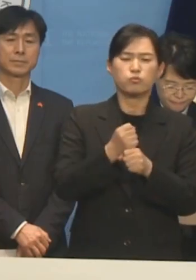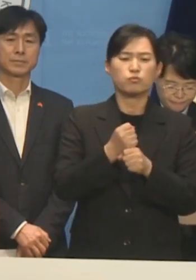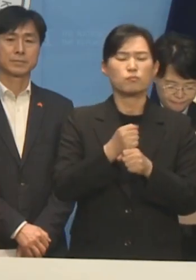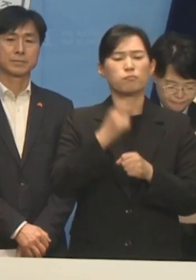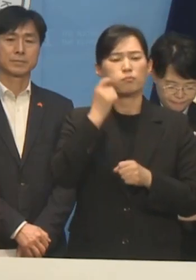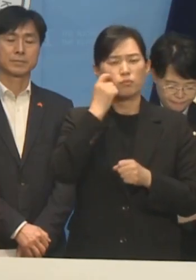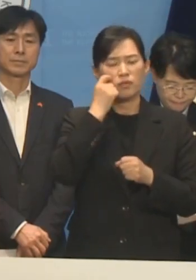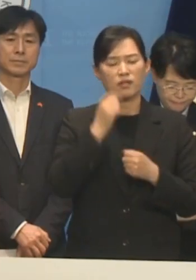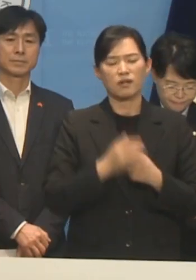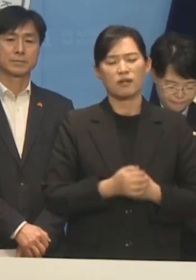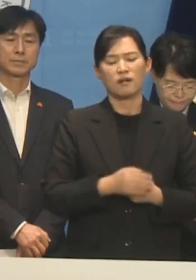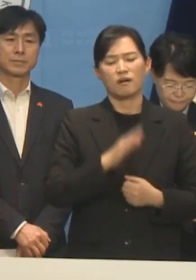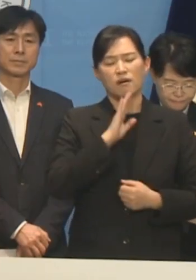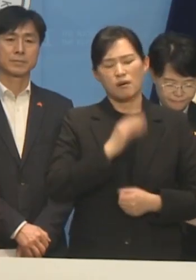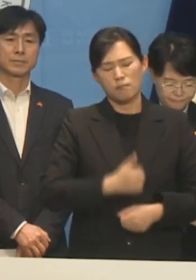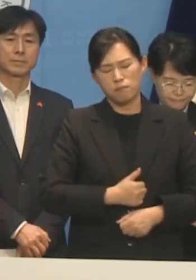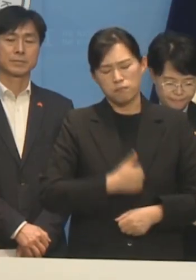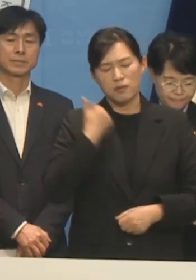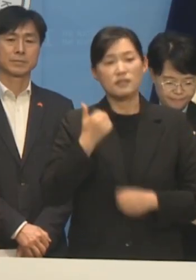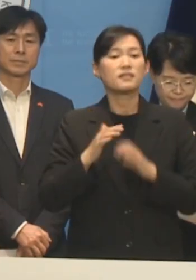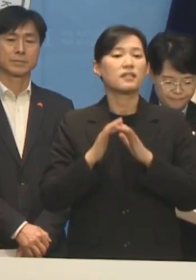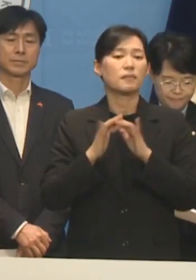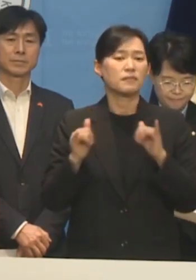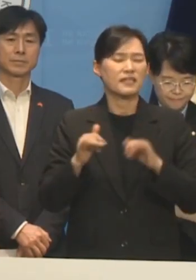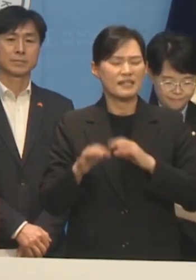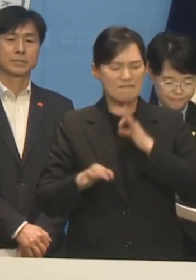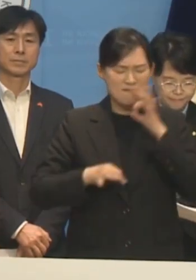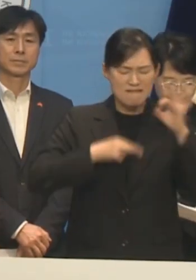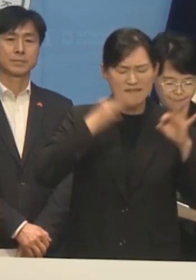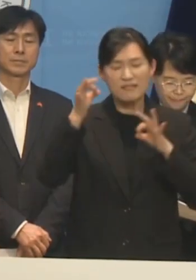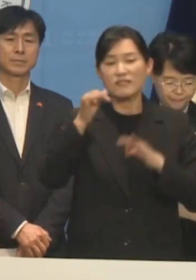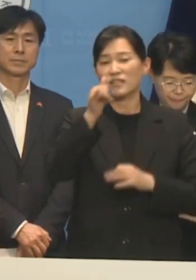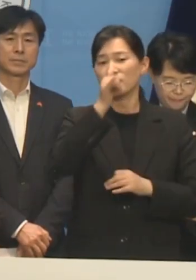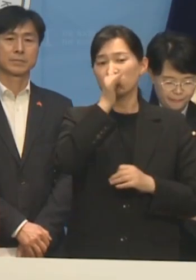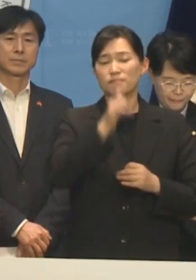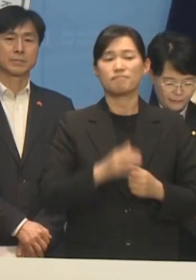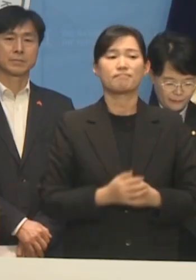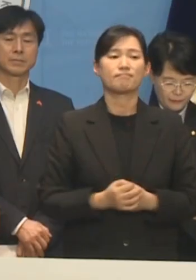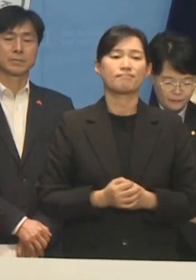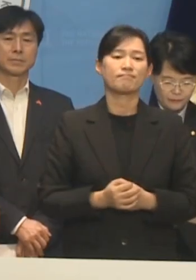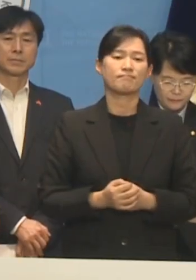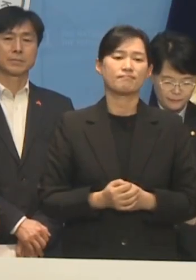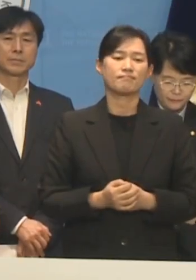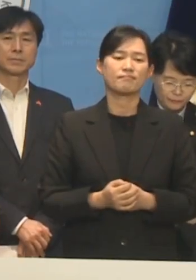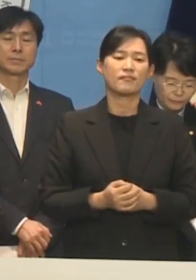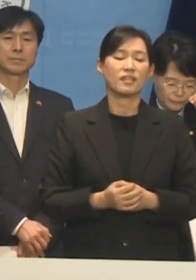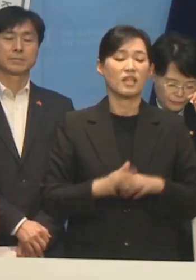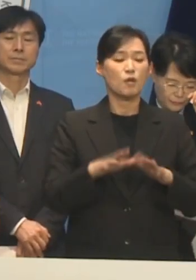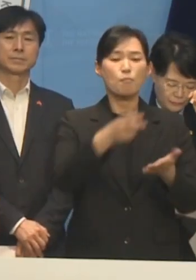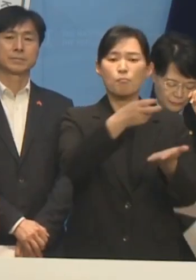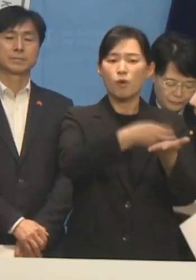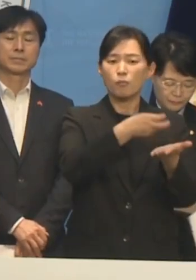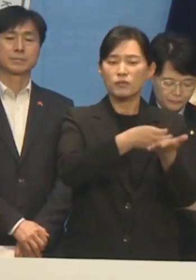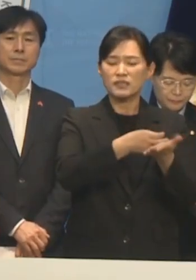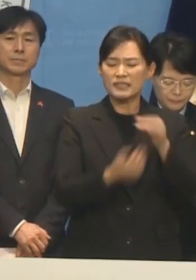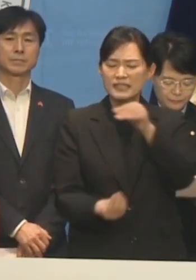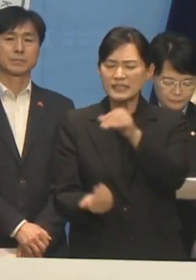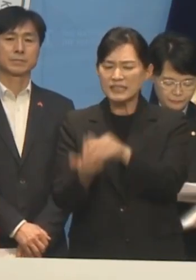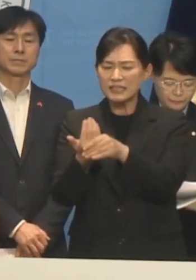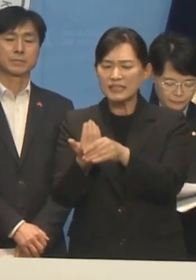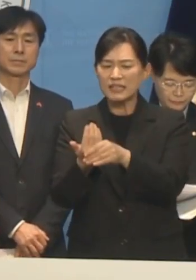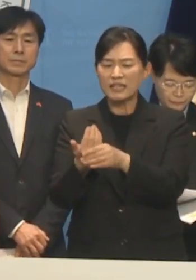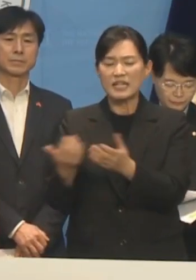없다는 사실에 분노한 사람들의 외침이 담겨 있습니다. 이 법은 재난과